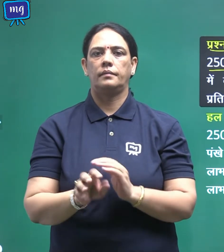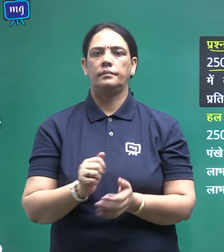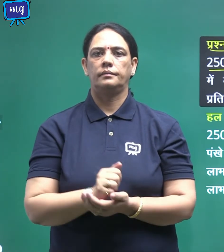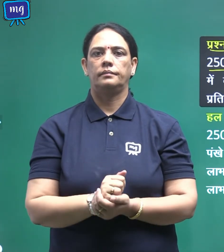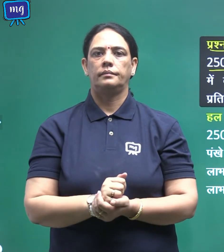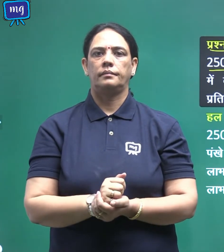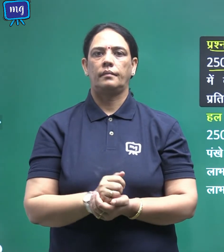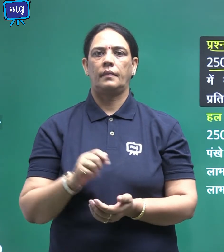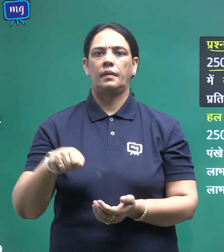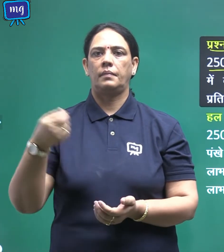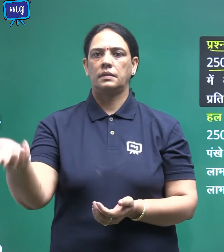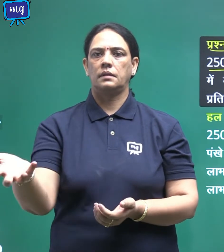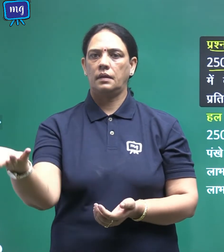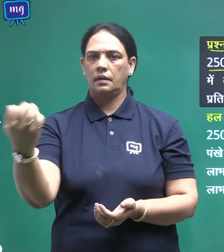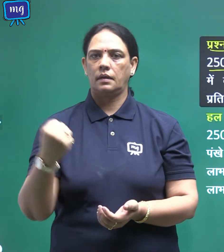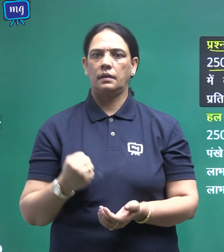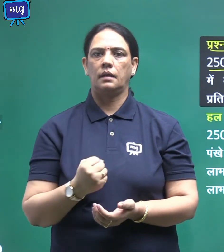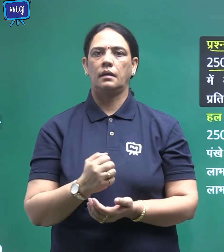खरीदा